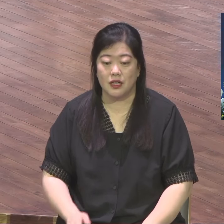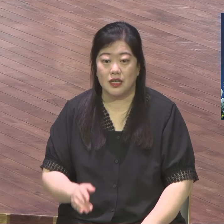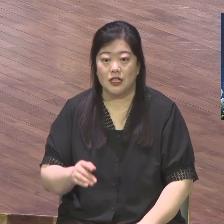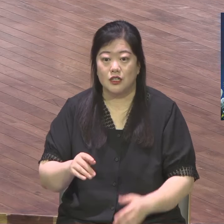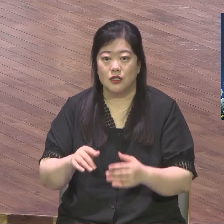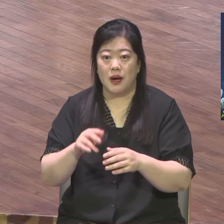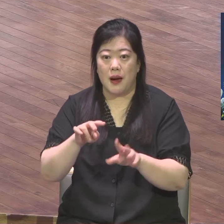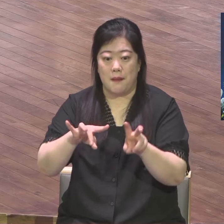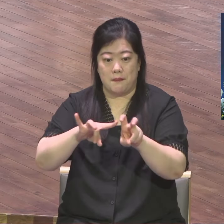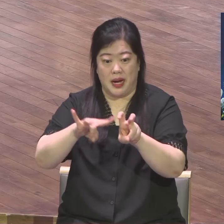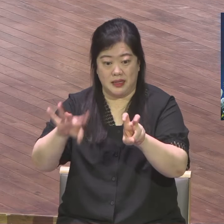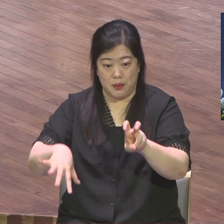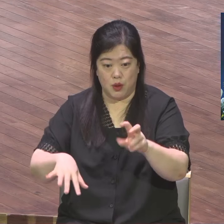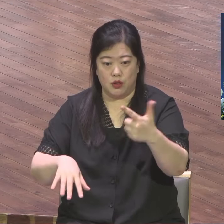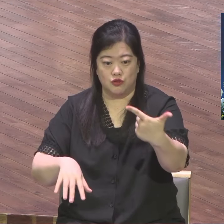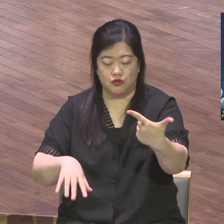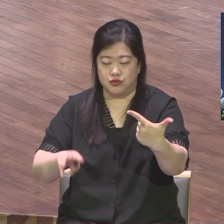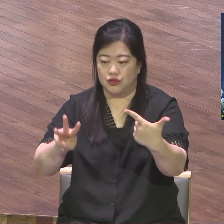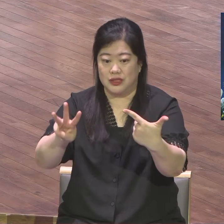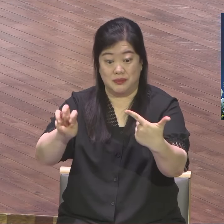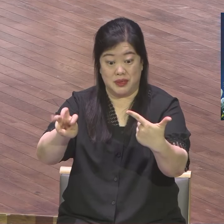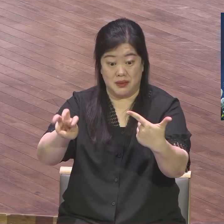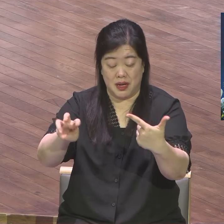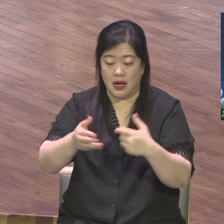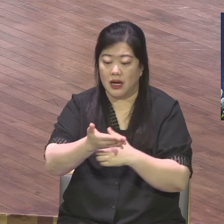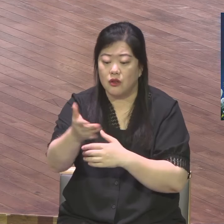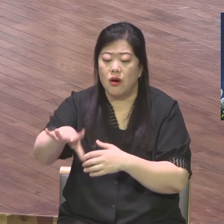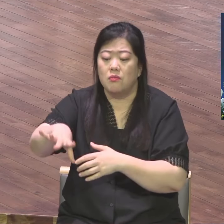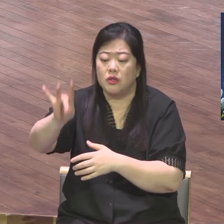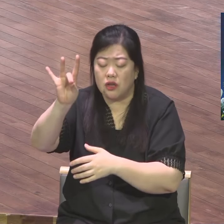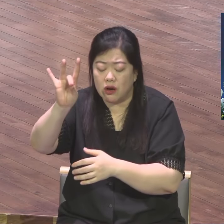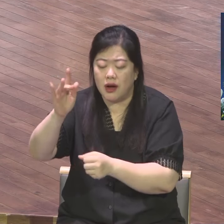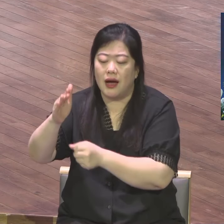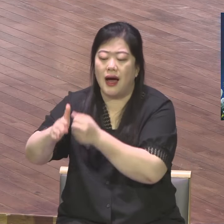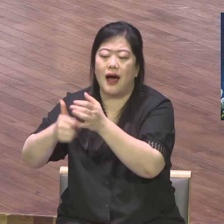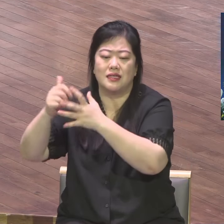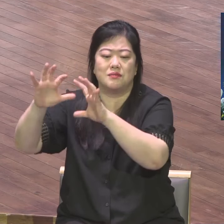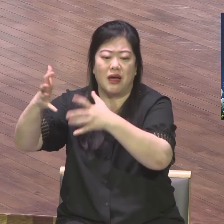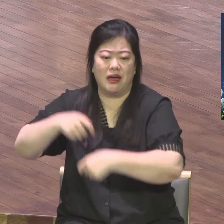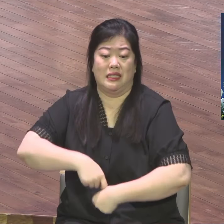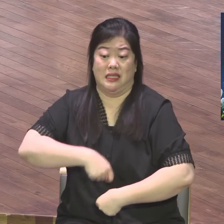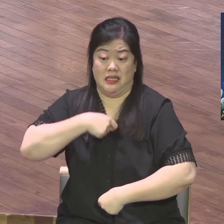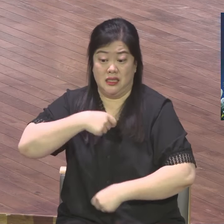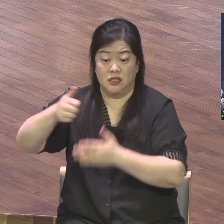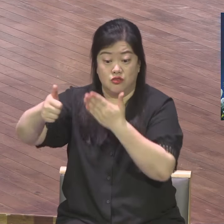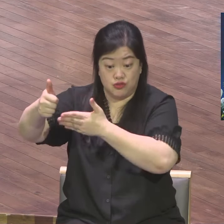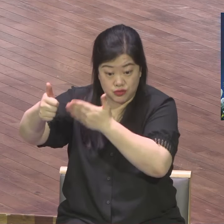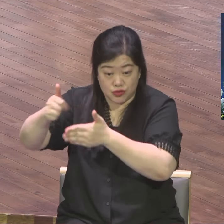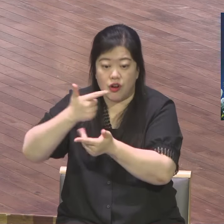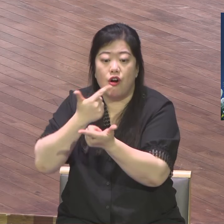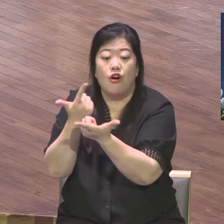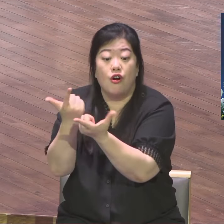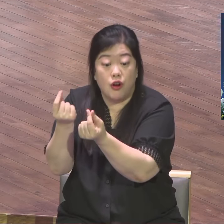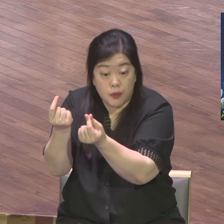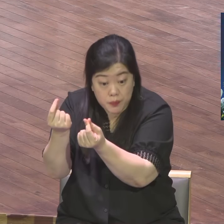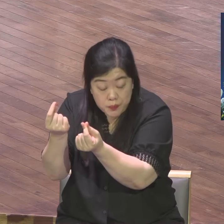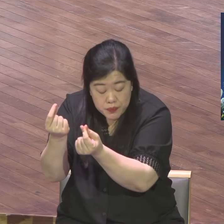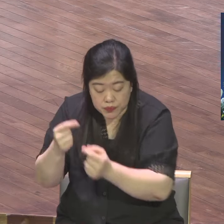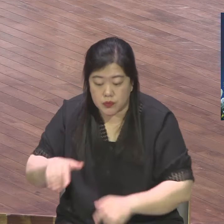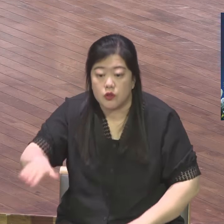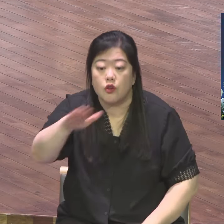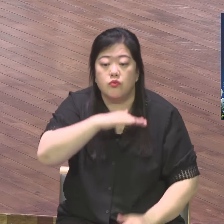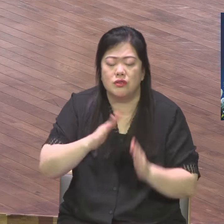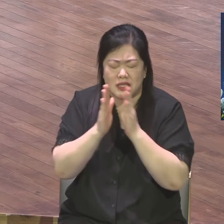나라를 구하라. 자, 예수님 말씀의 건강 기도지요. 그 구체적인 내용이 담긴 기도가 뭐예요? 우리가 기도하는